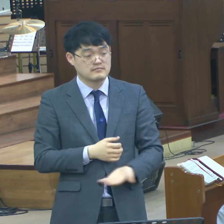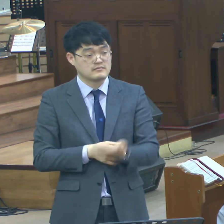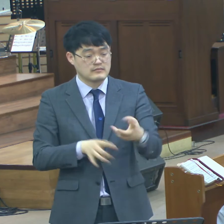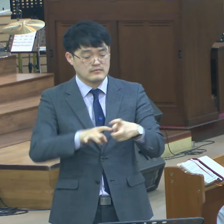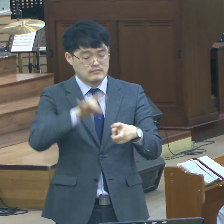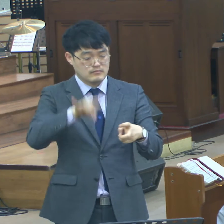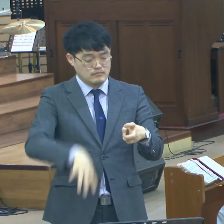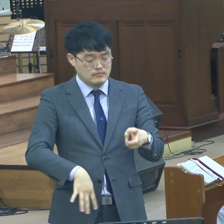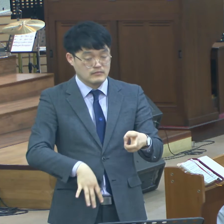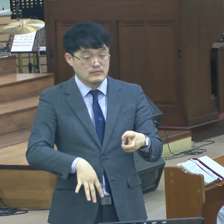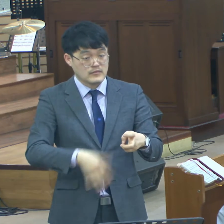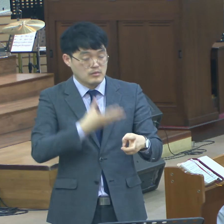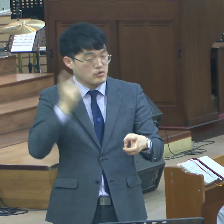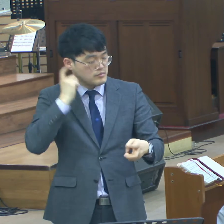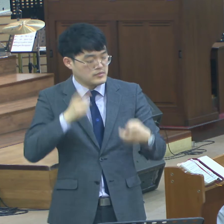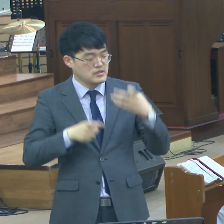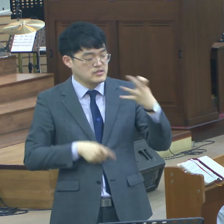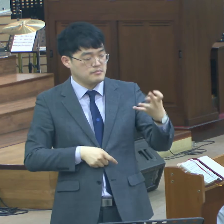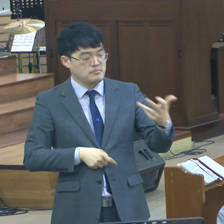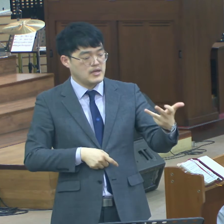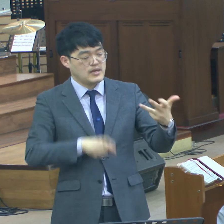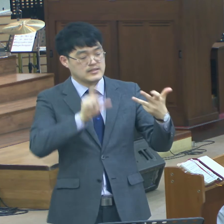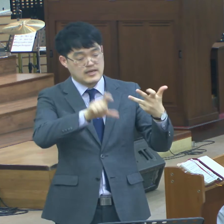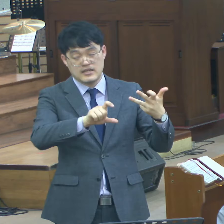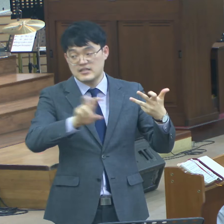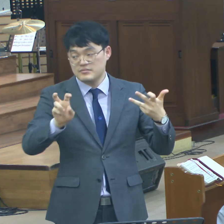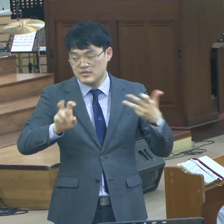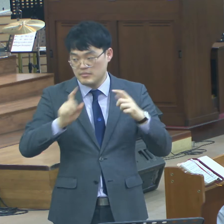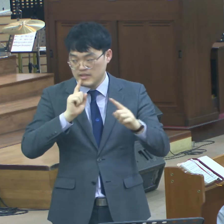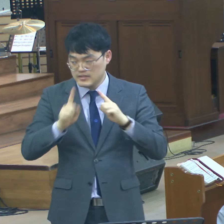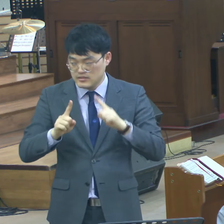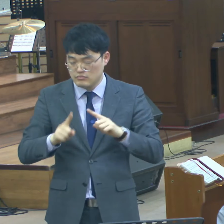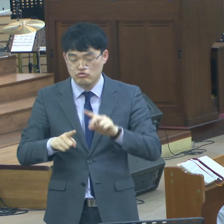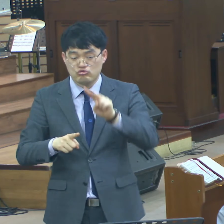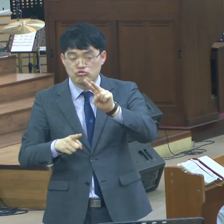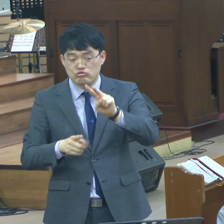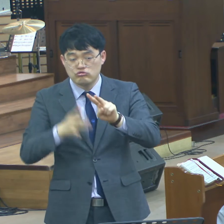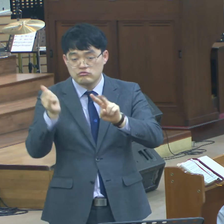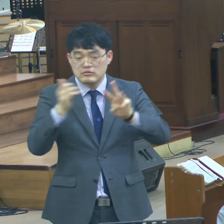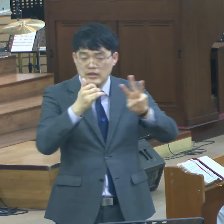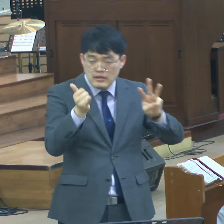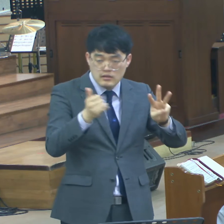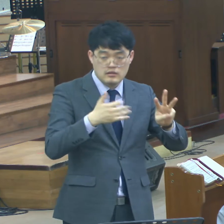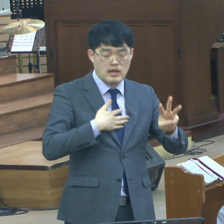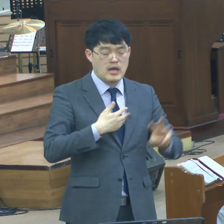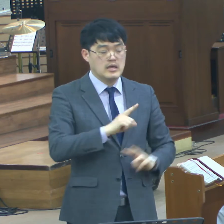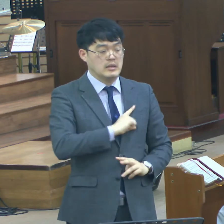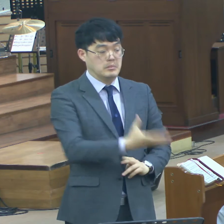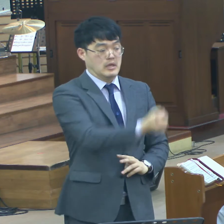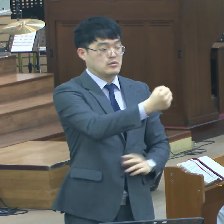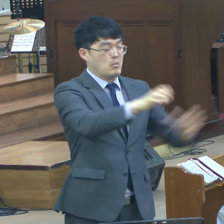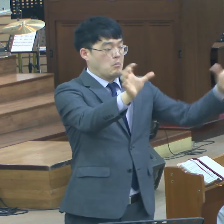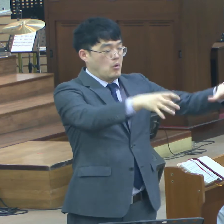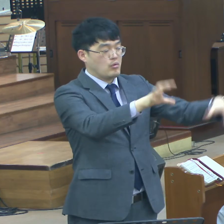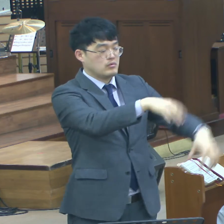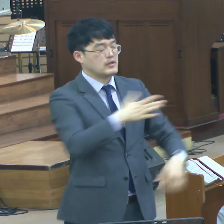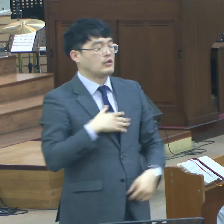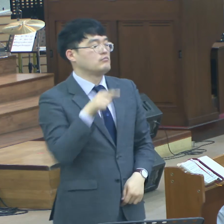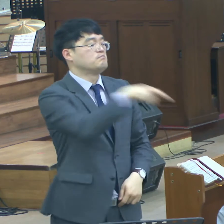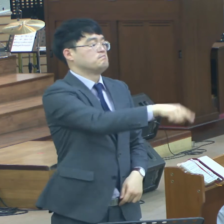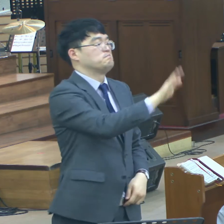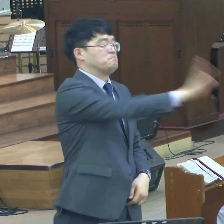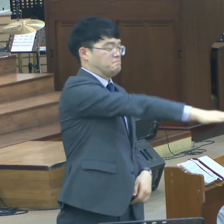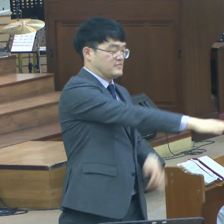마태복음 18장 20절 두대 사람이 내 이름으로 모인 곳에는 나도 그들 중에 있느니라. 두세 사람이 예수의